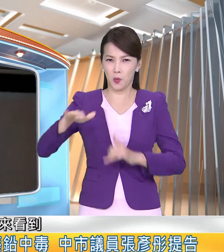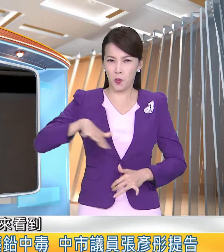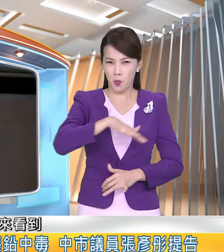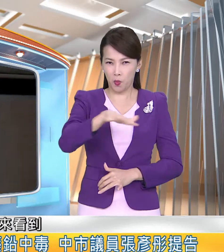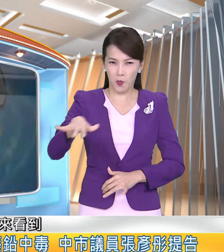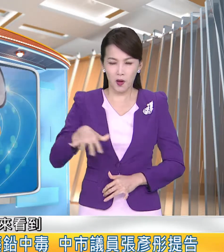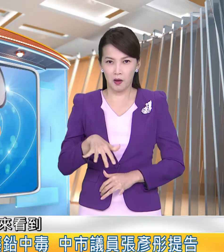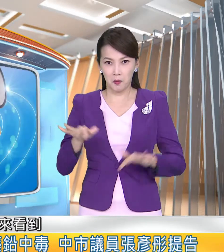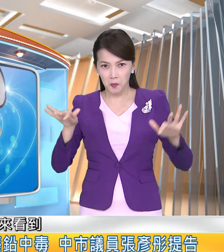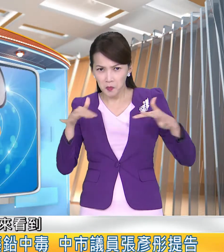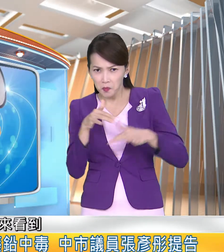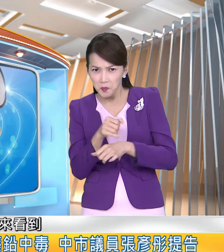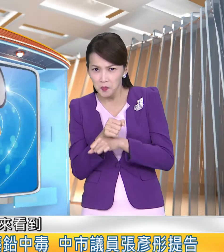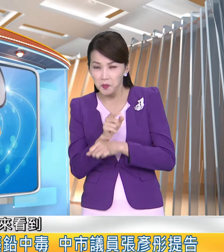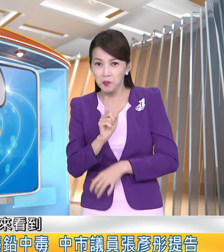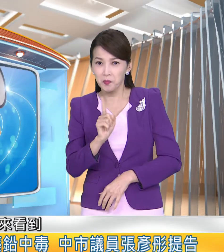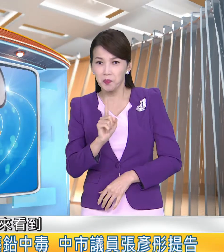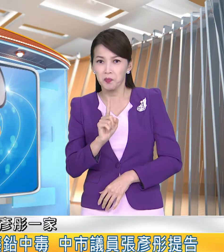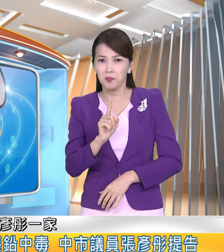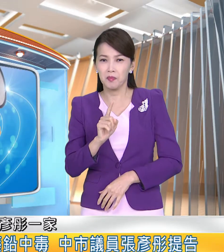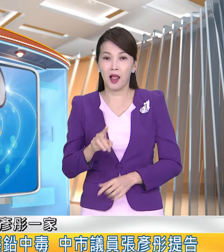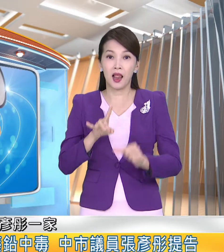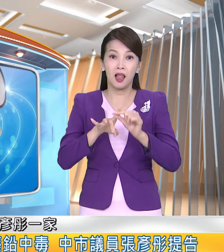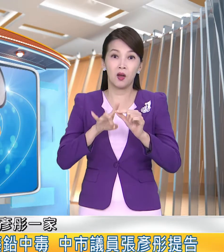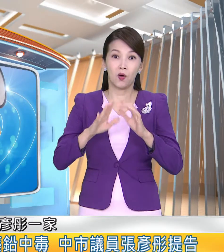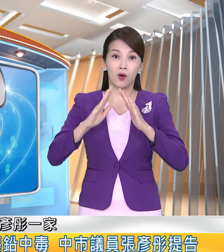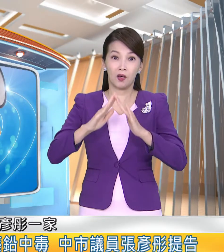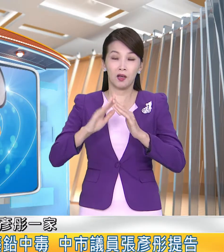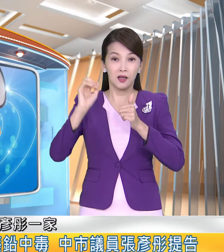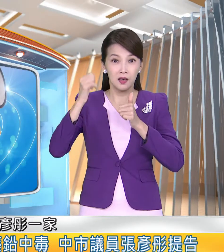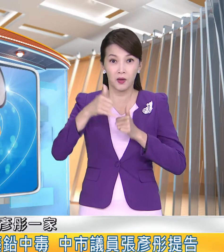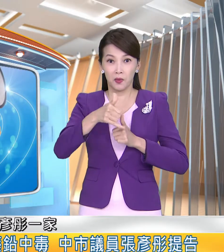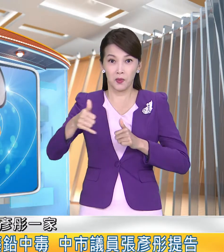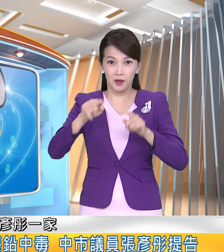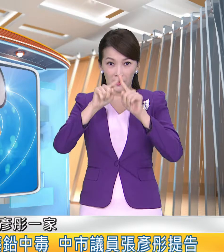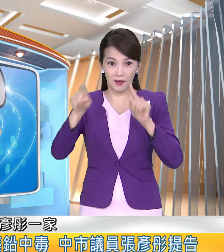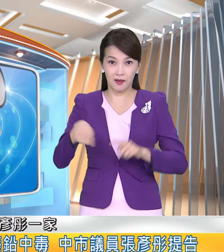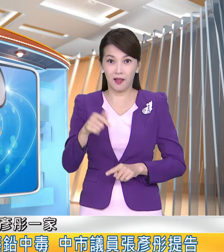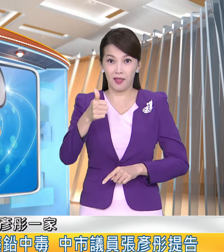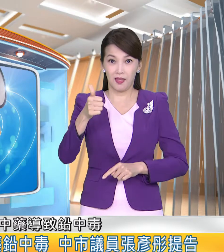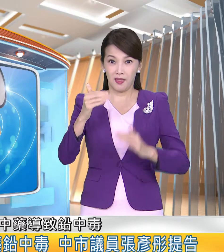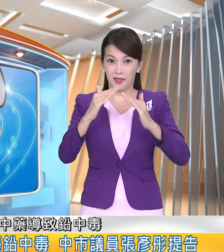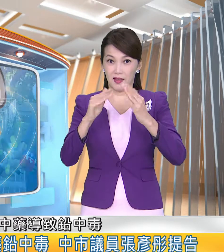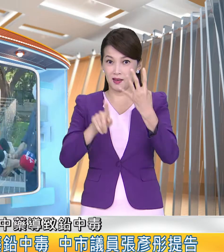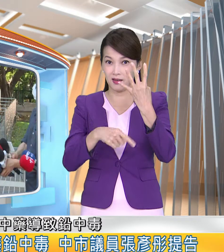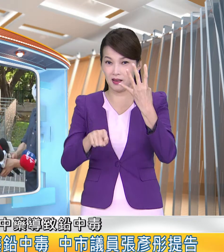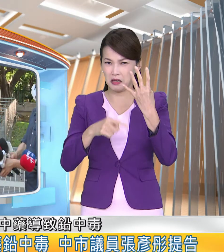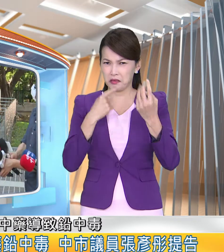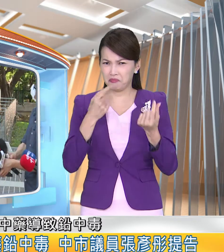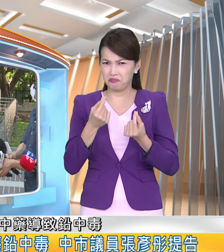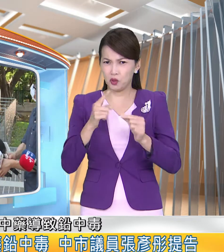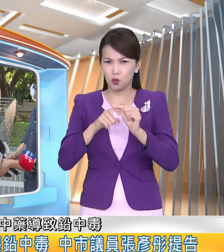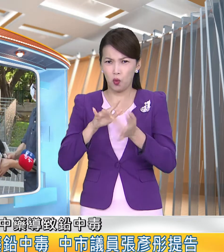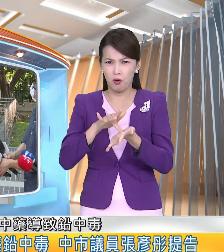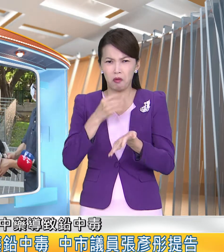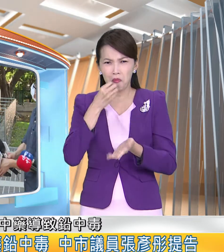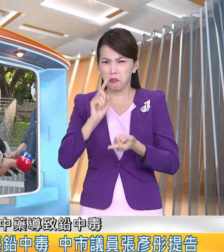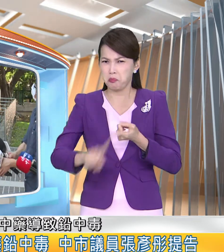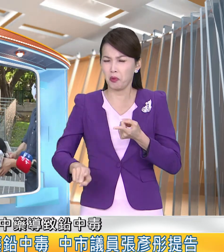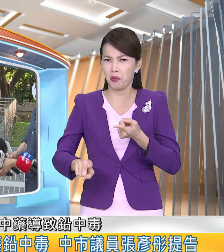另外，社会焦点来看到，台中市议员张彦彤一家疑似因为服用了中药导致